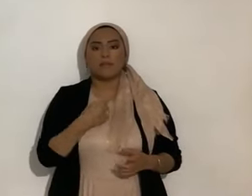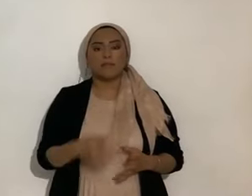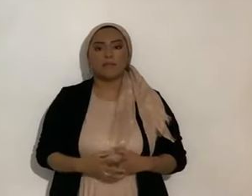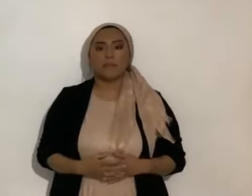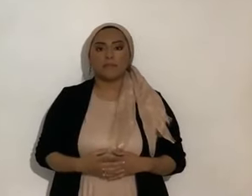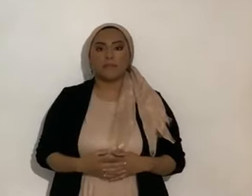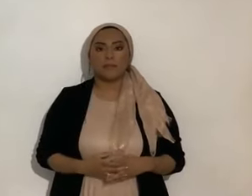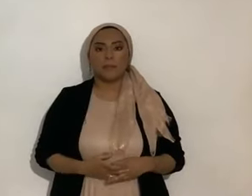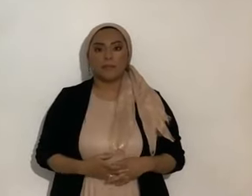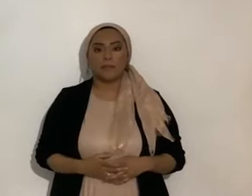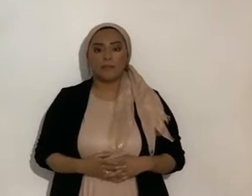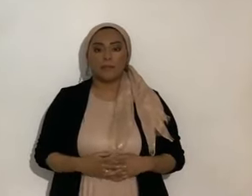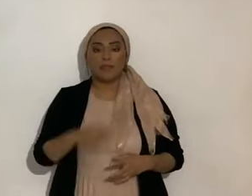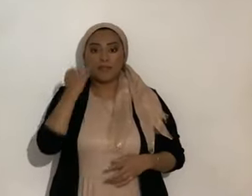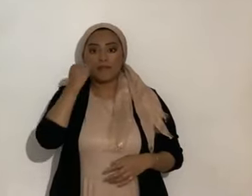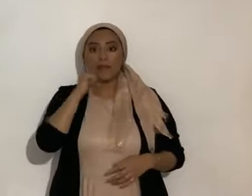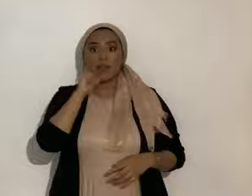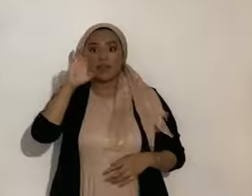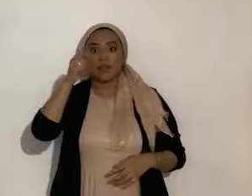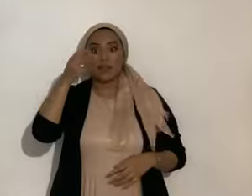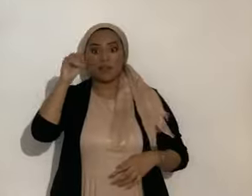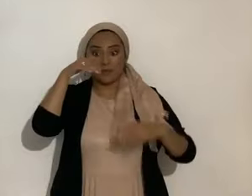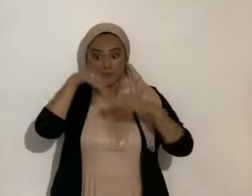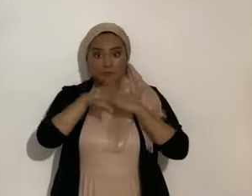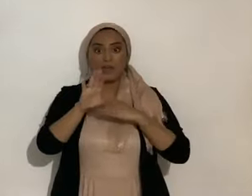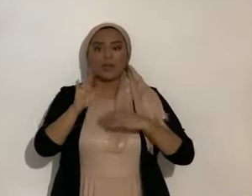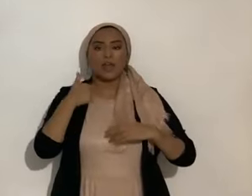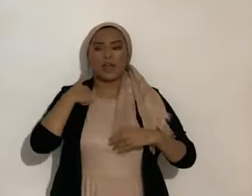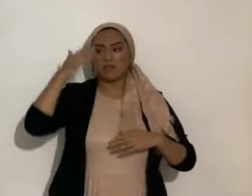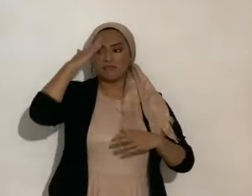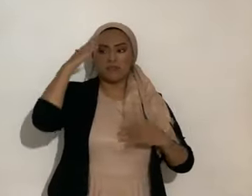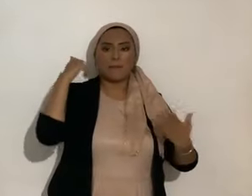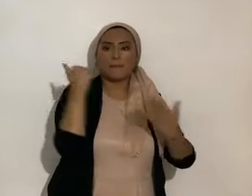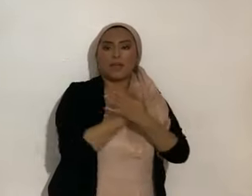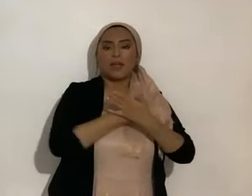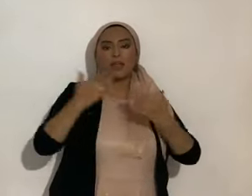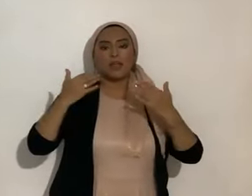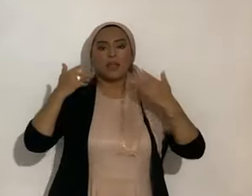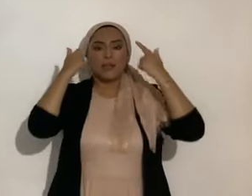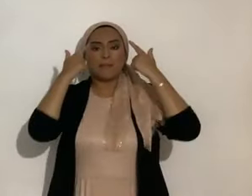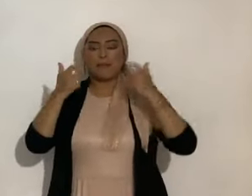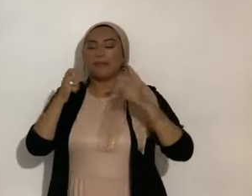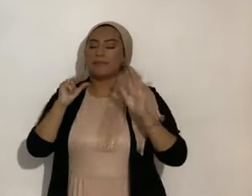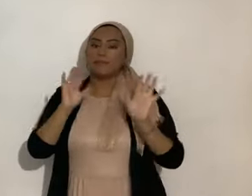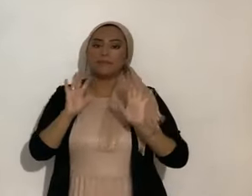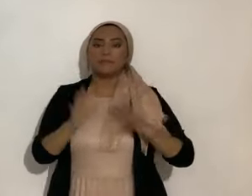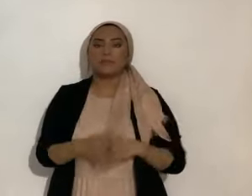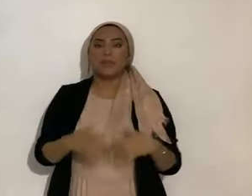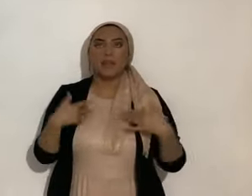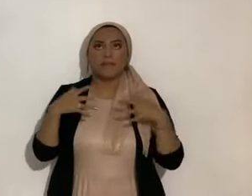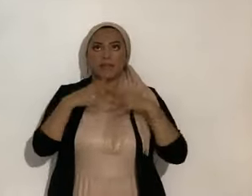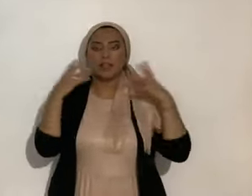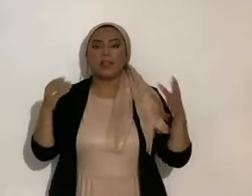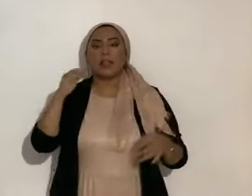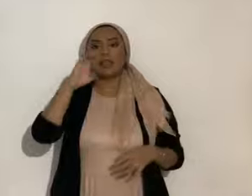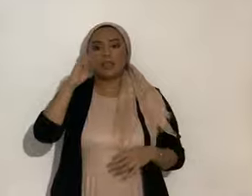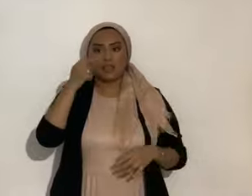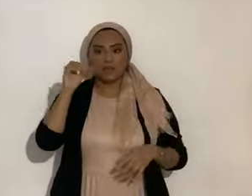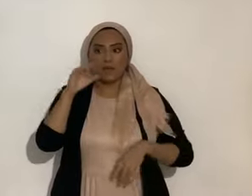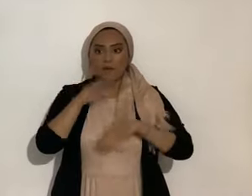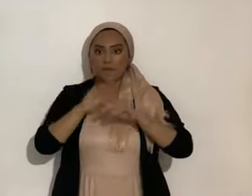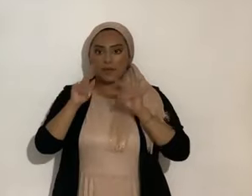Si no, entra el ego, ¿sí? Y eso de que no se me va una, es orgullo total. Hay mucho ego en la gente,